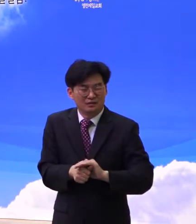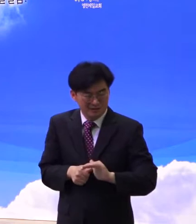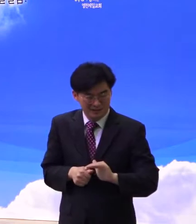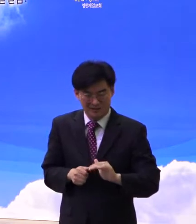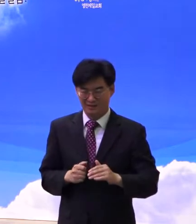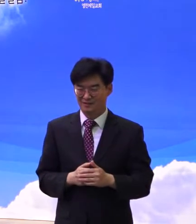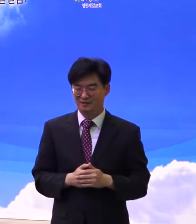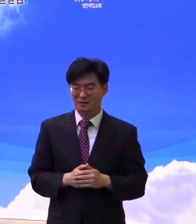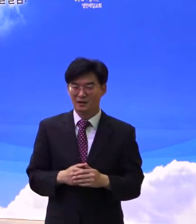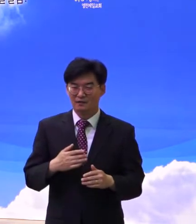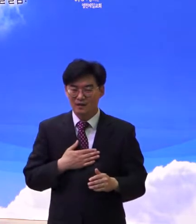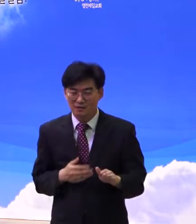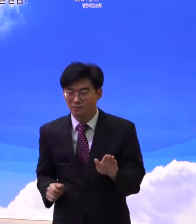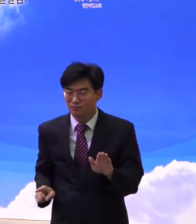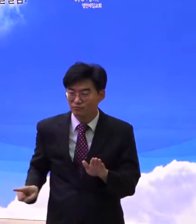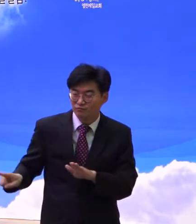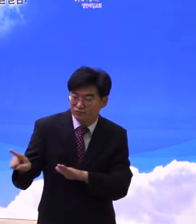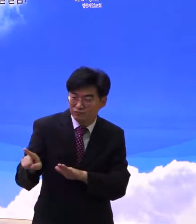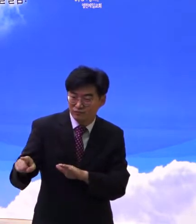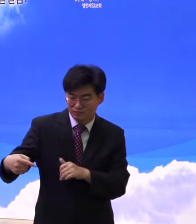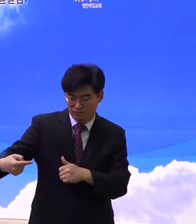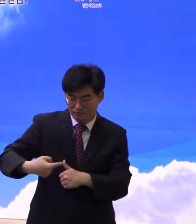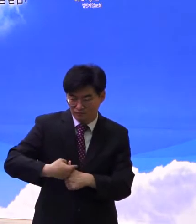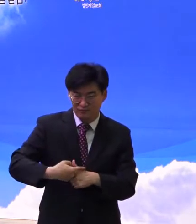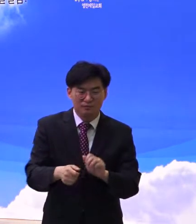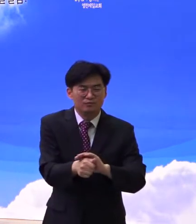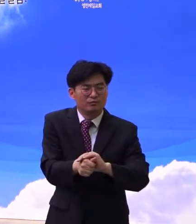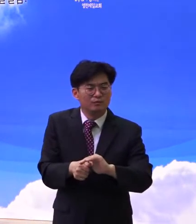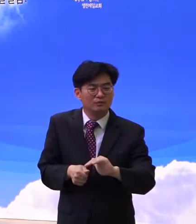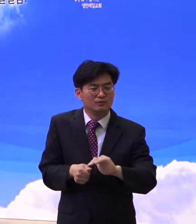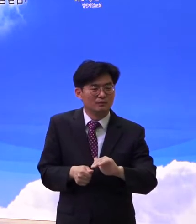죽으면 죽겠다 하고 달려드는 사람을 이길 수는 없습니다.